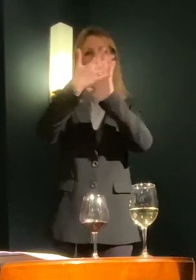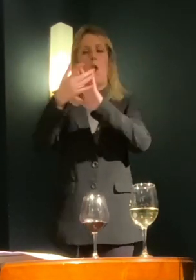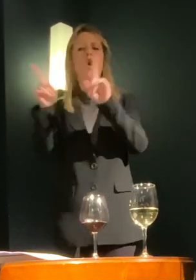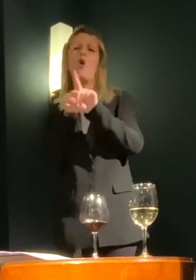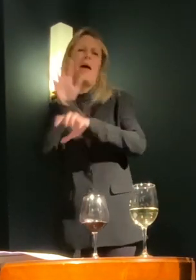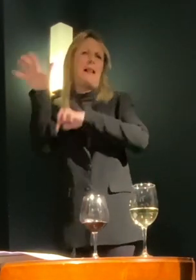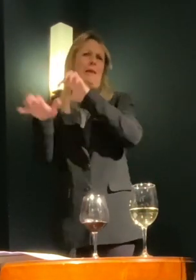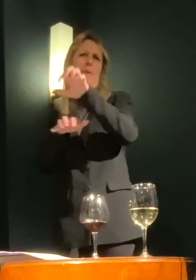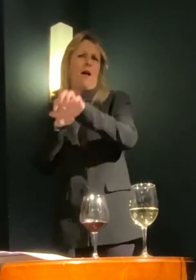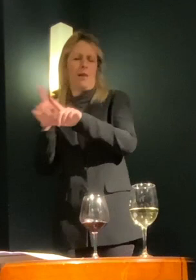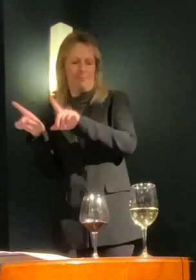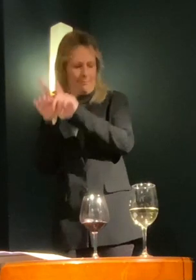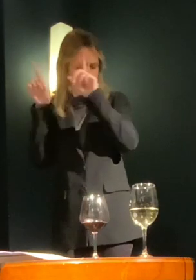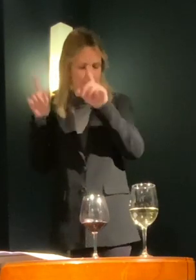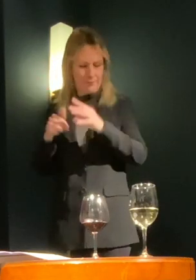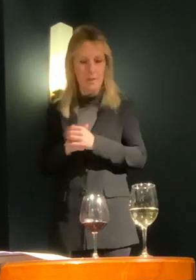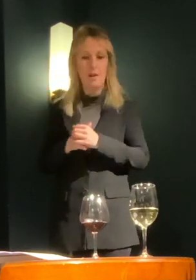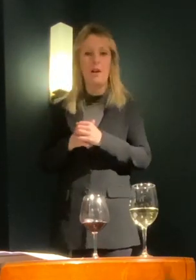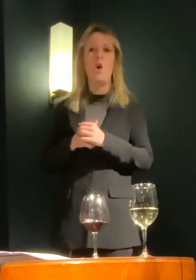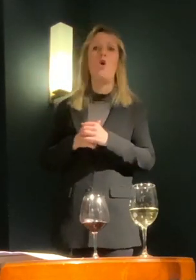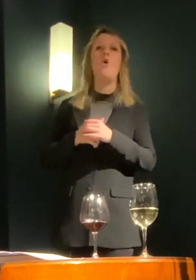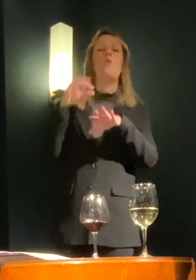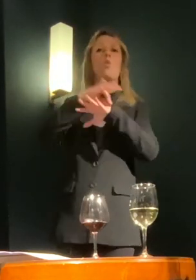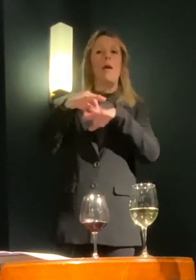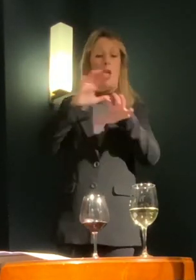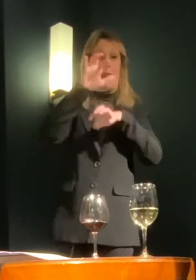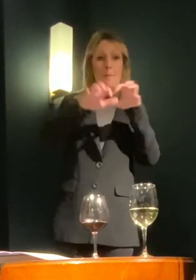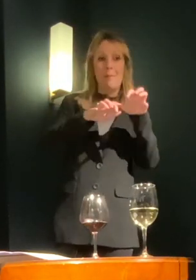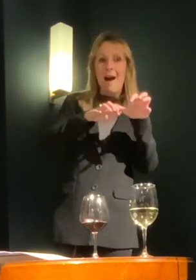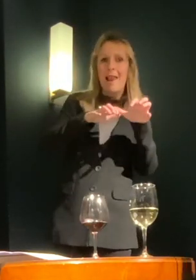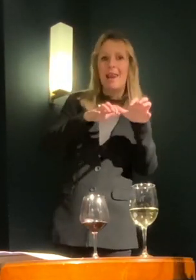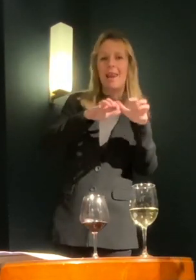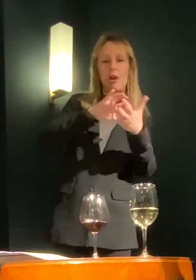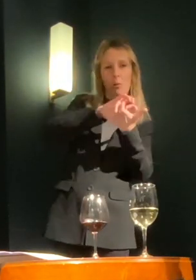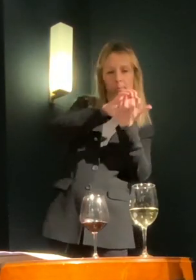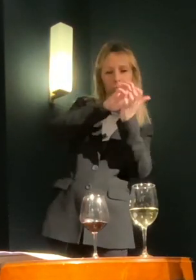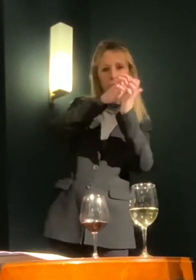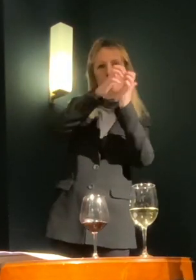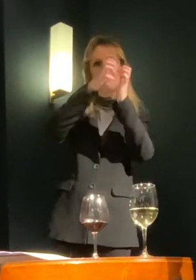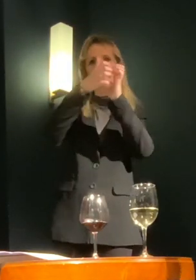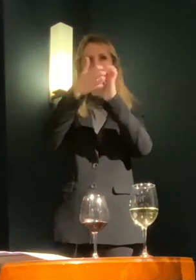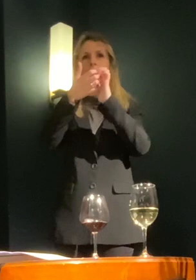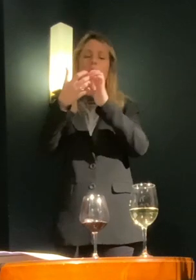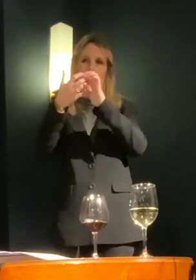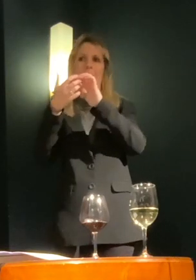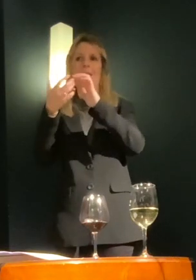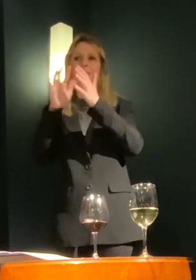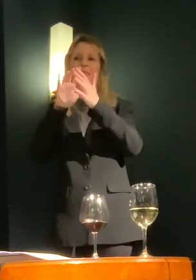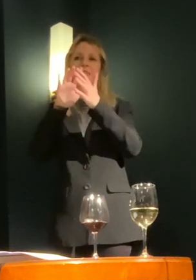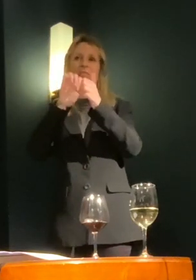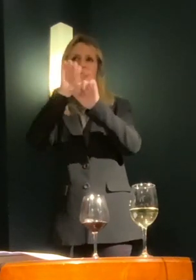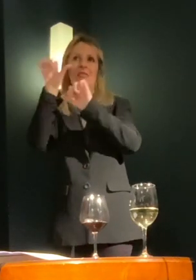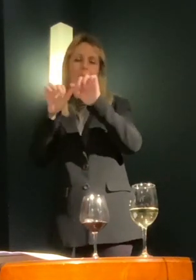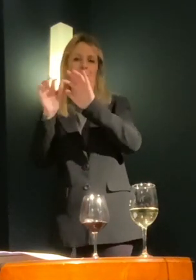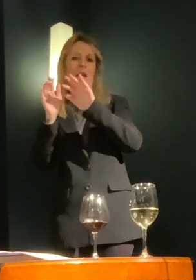sta per trasformarsi, sta per cambiare forma, si isola, si copre, si fa un bozzolo intorno, che è un po' quello che fa Valerio